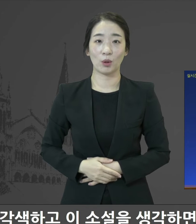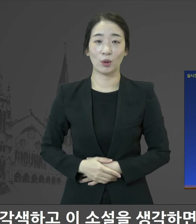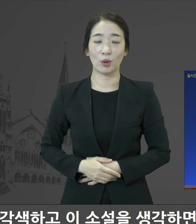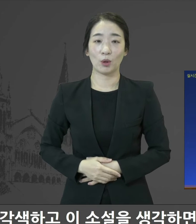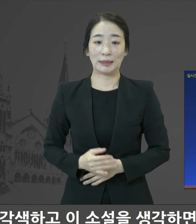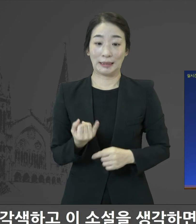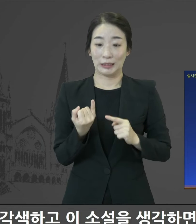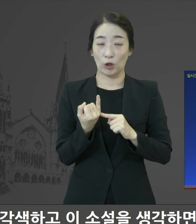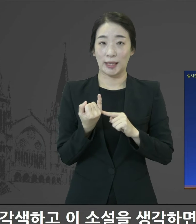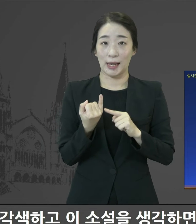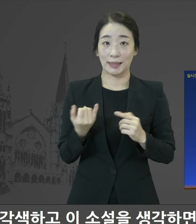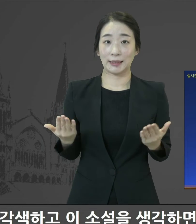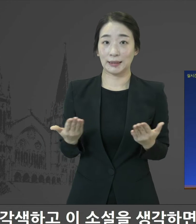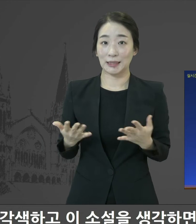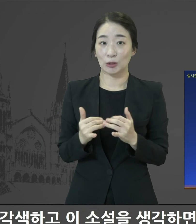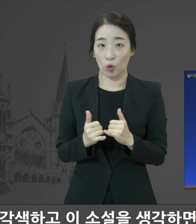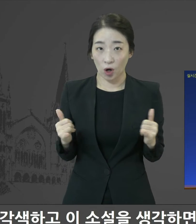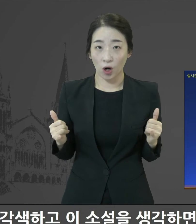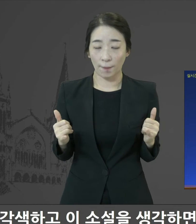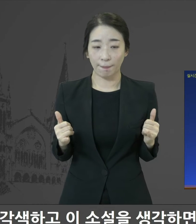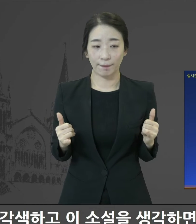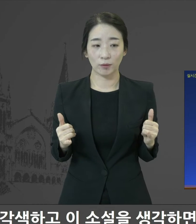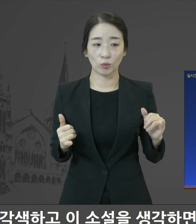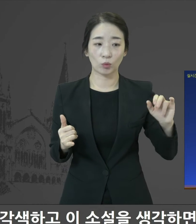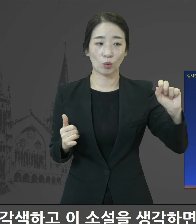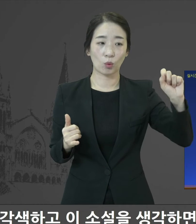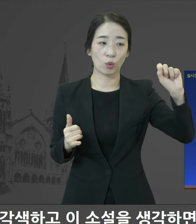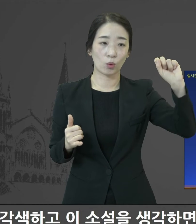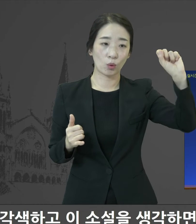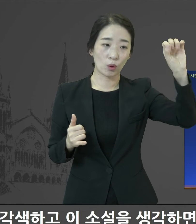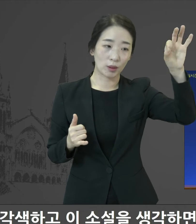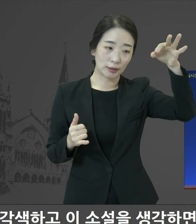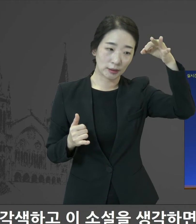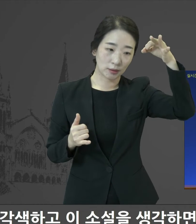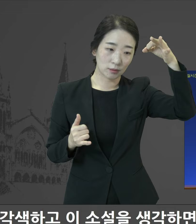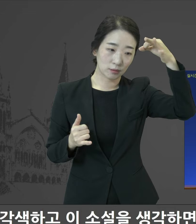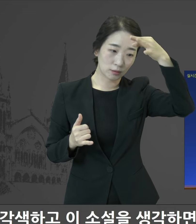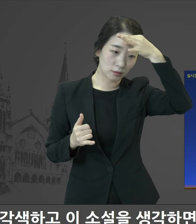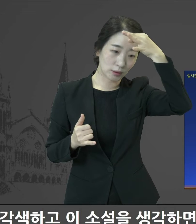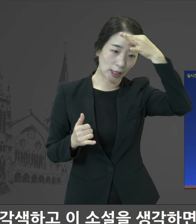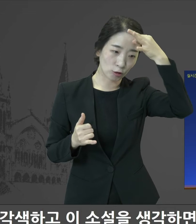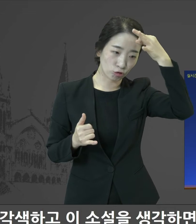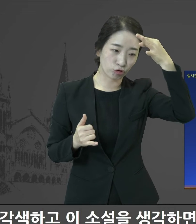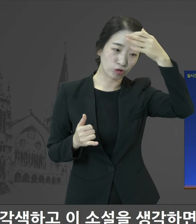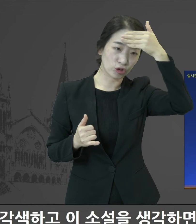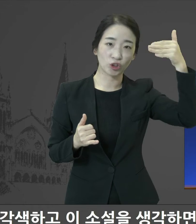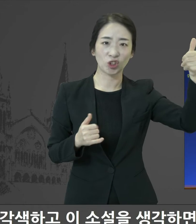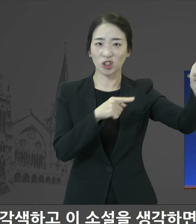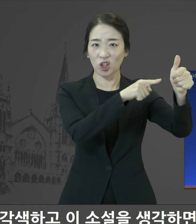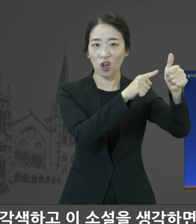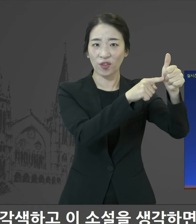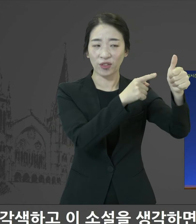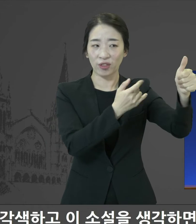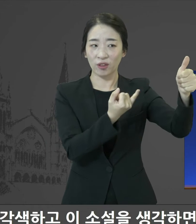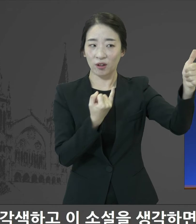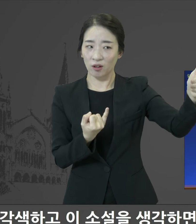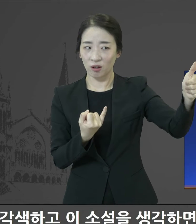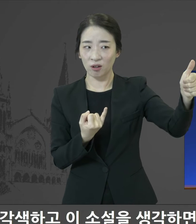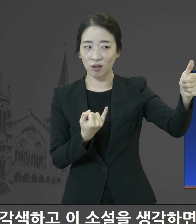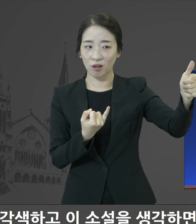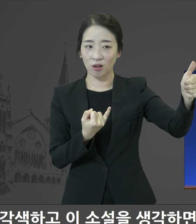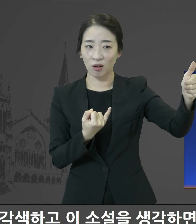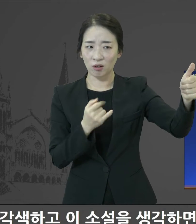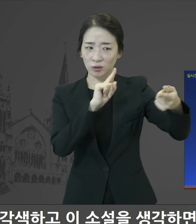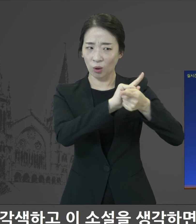여자 자몽과 예술가 청년은 그 다음에 어떻게 되었을까? 원수가 되었을까? 서로